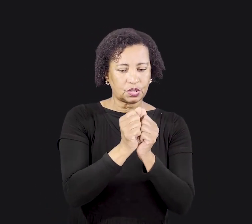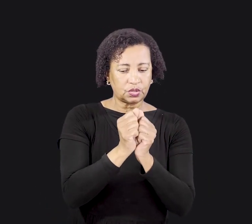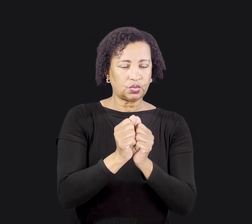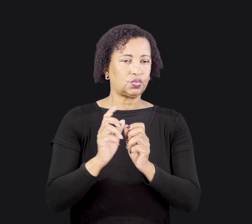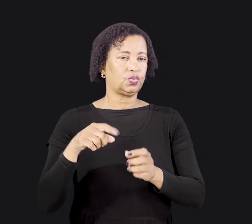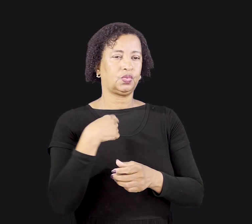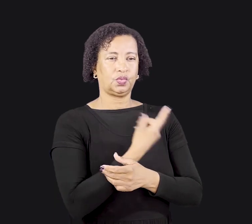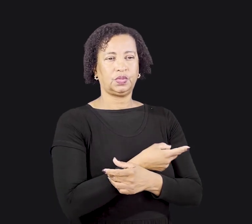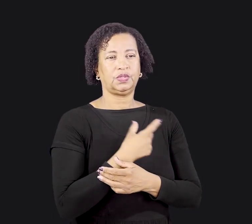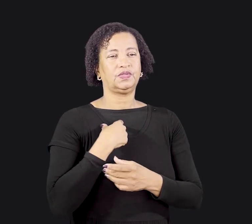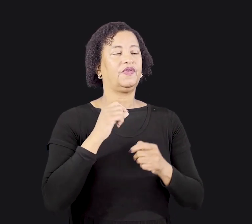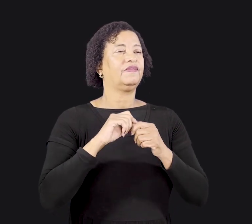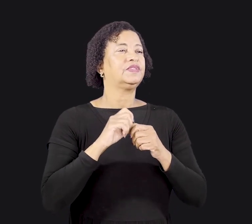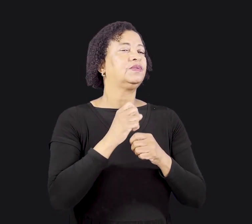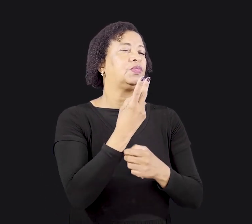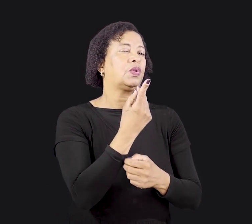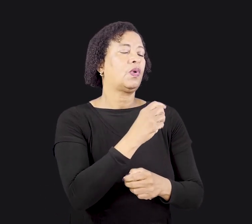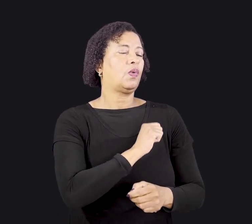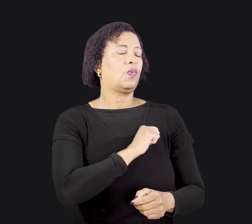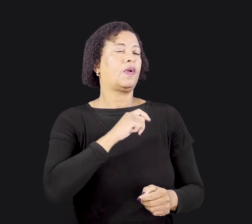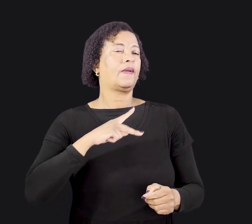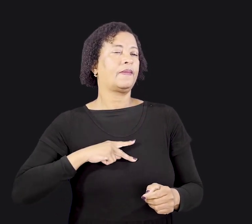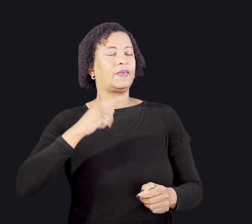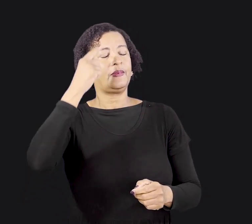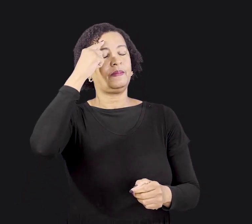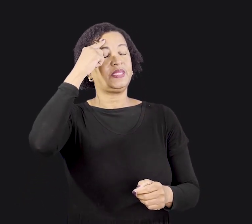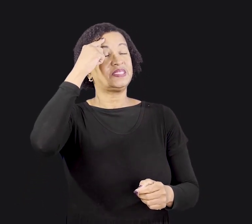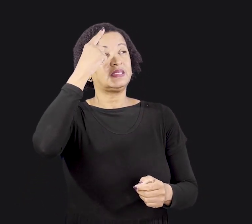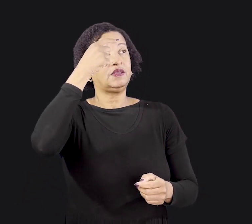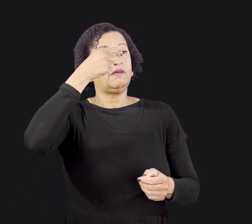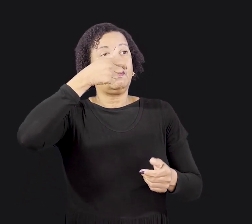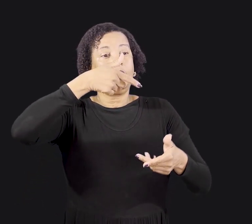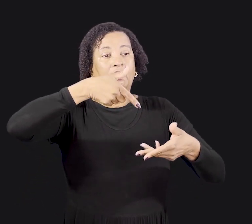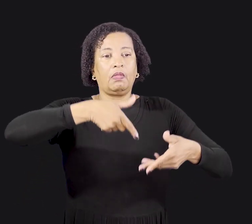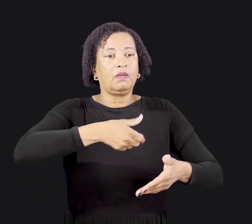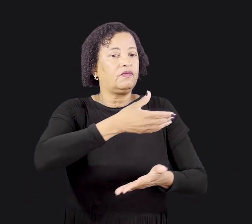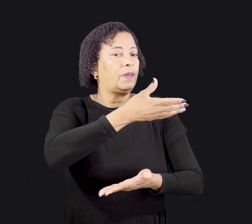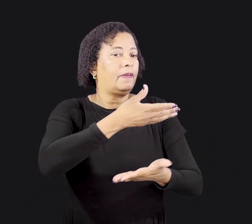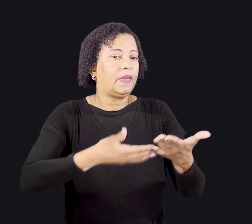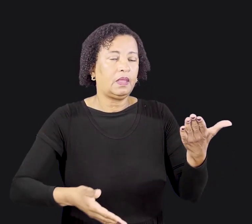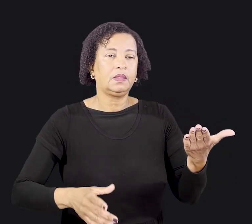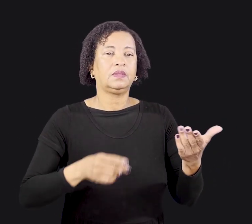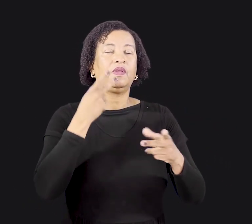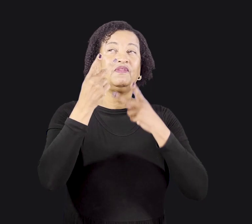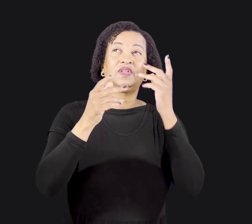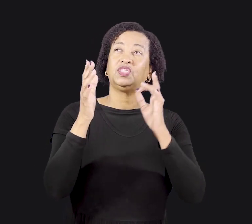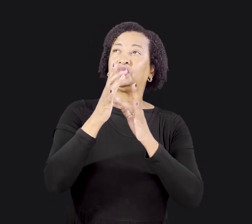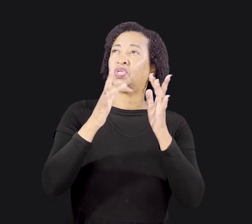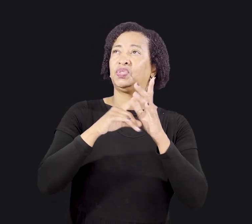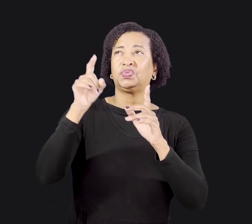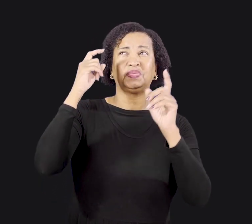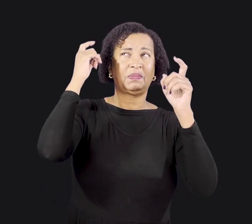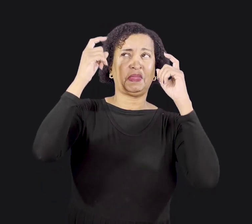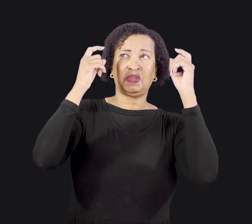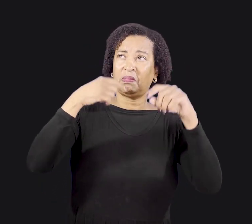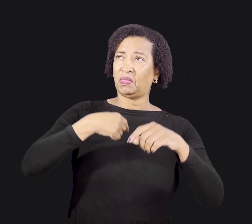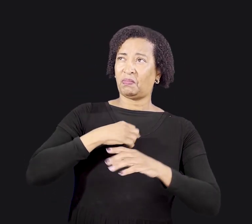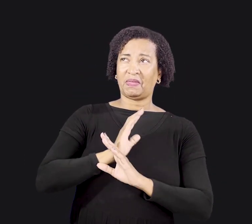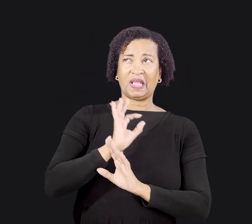a reagir como os apóstolos e a achar que vamos afundar. Corremos para Jesus e dizemos, o Senhor nem se importa. É